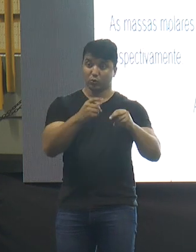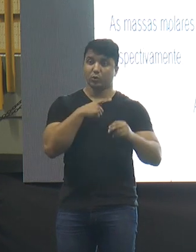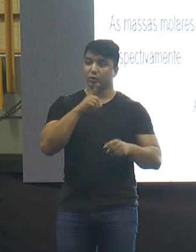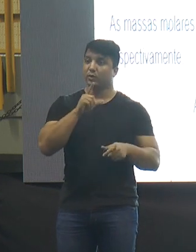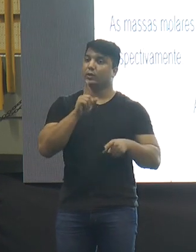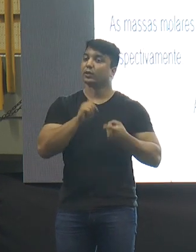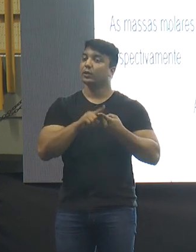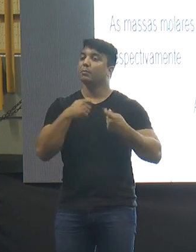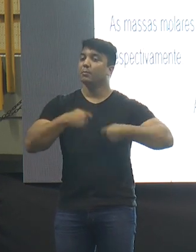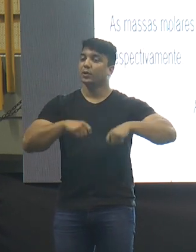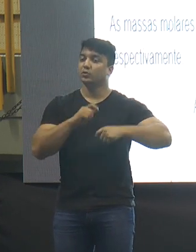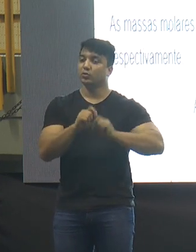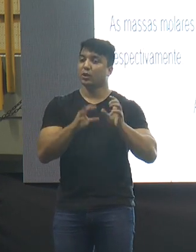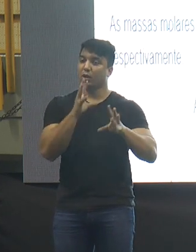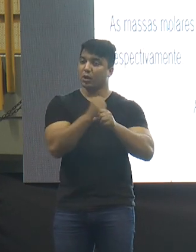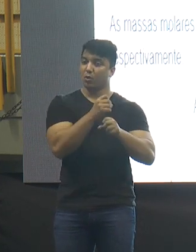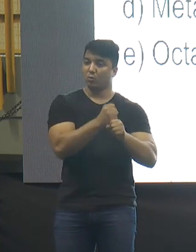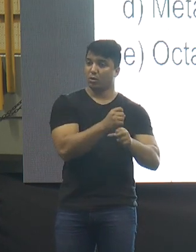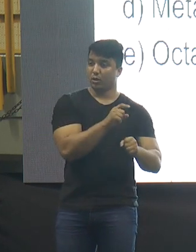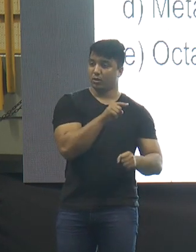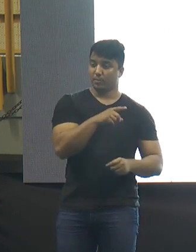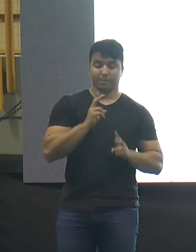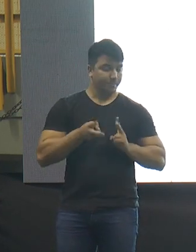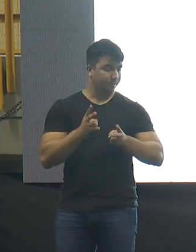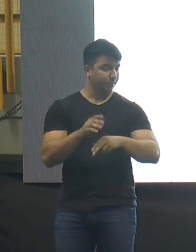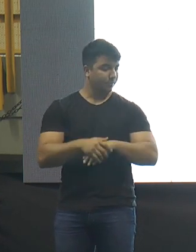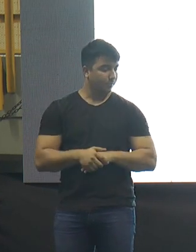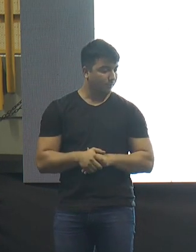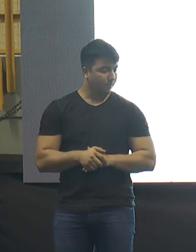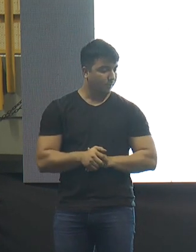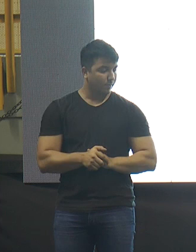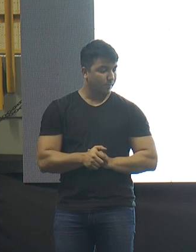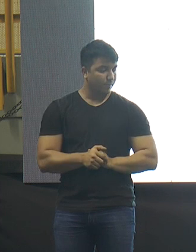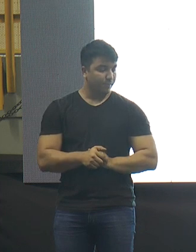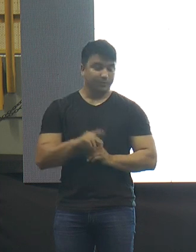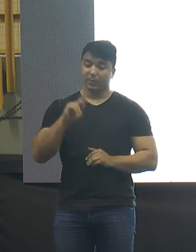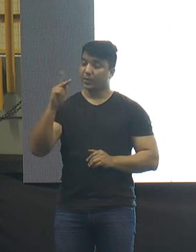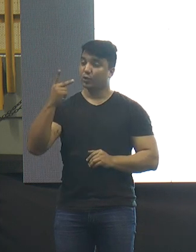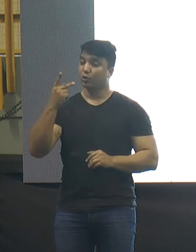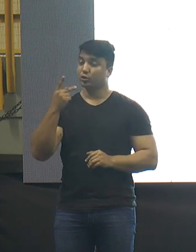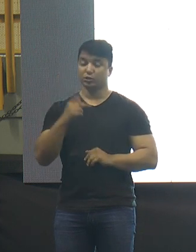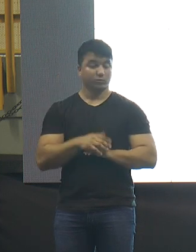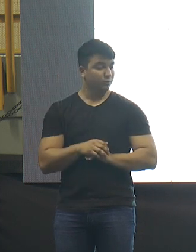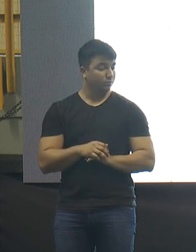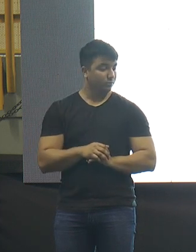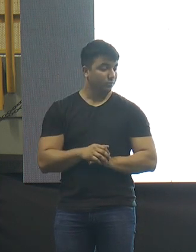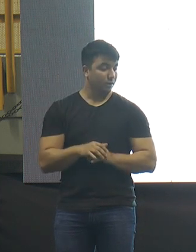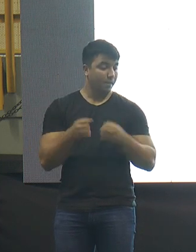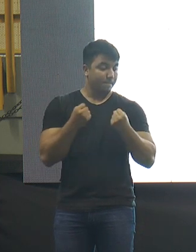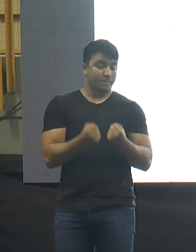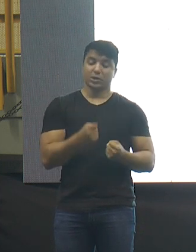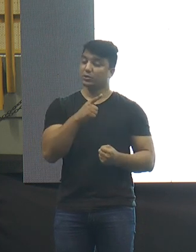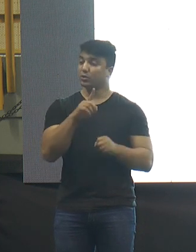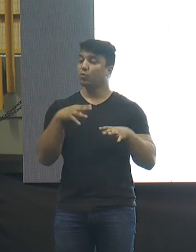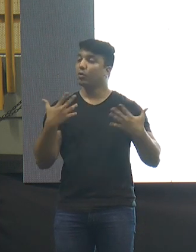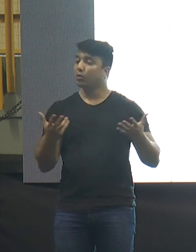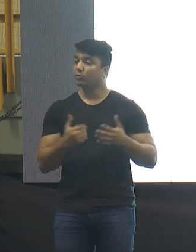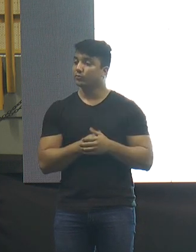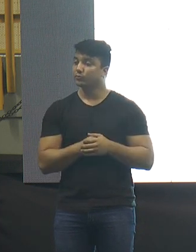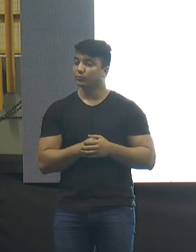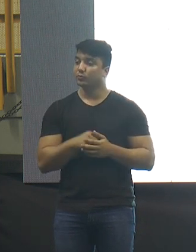casos, você vai ter que calcular a massa molar. Continuando, ó. Para o hidrogênio. Qual é a massa molar do